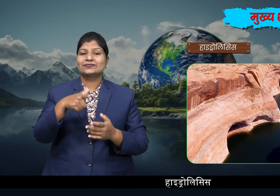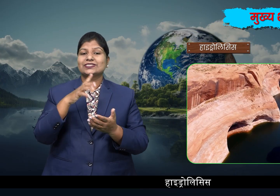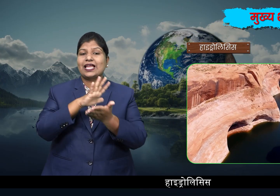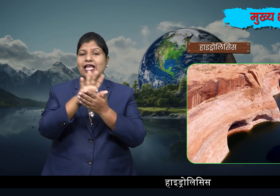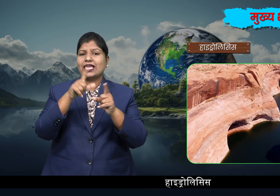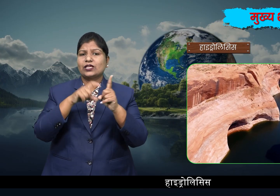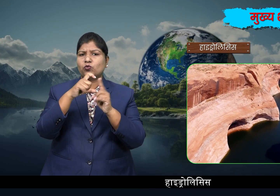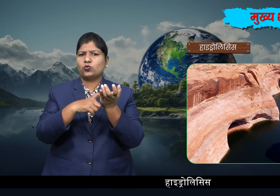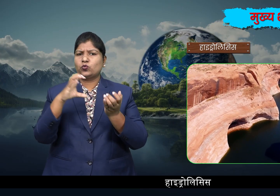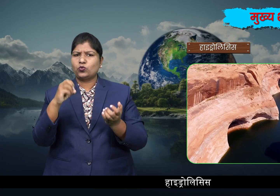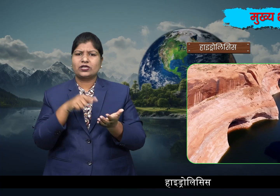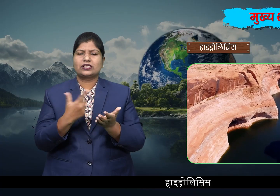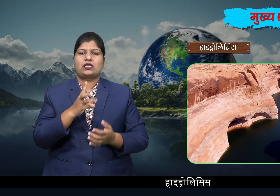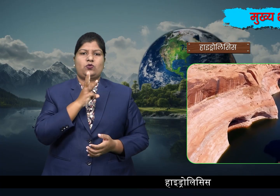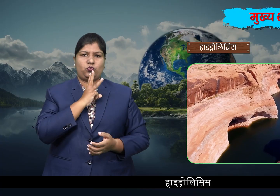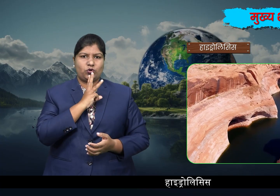हाइड्रोलिसिस,